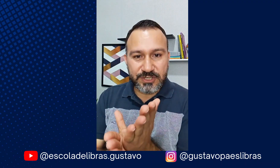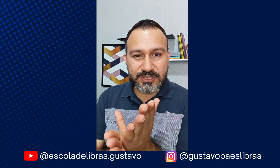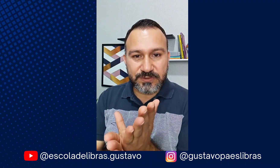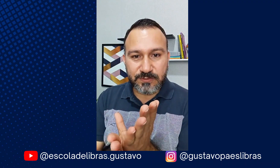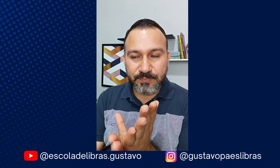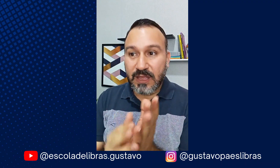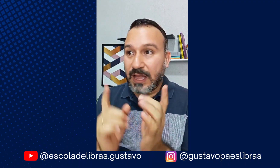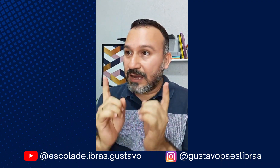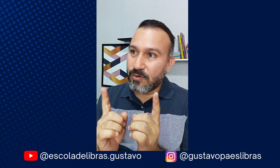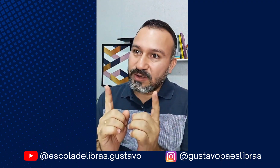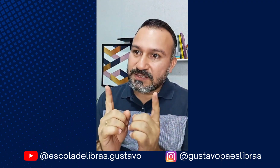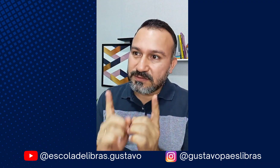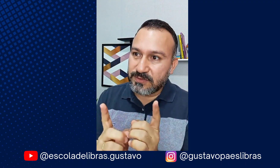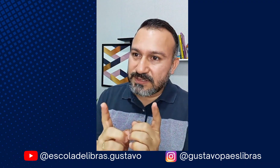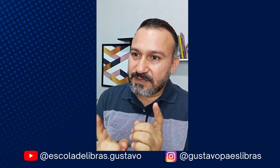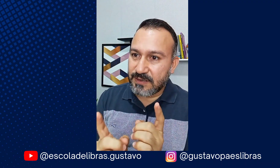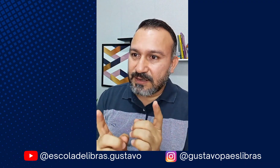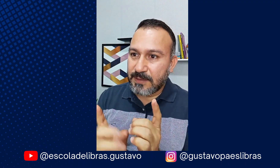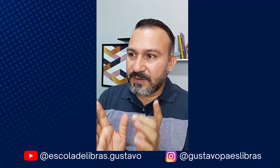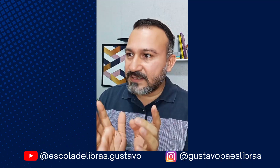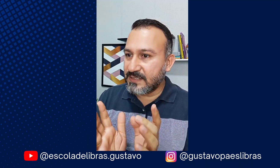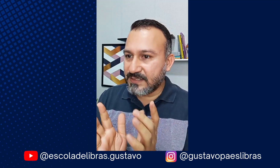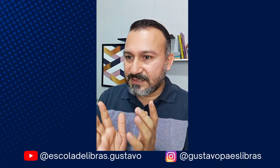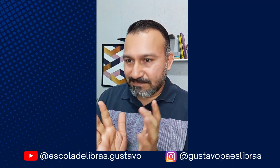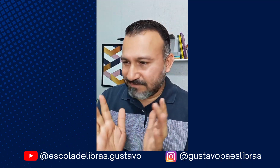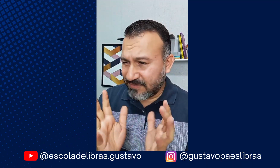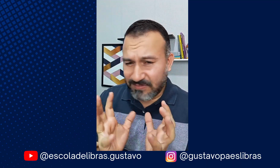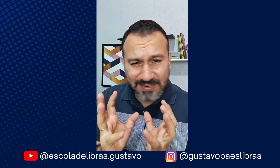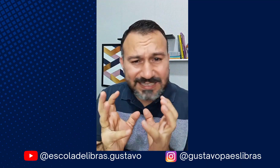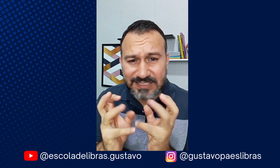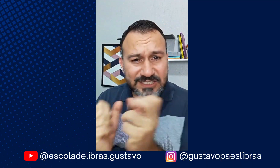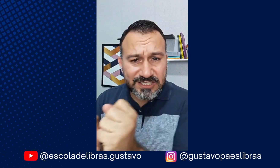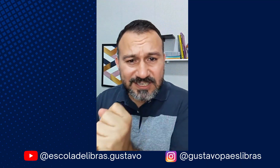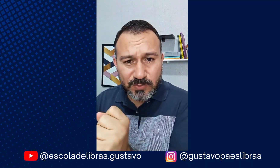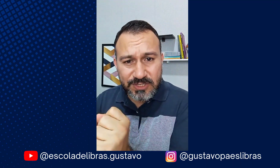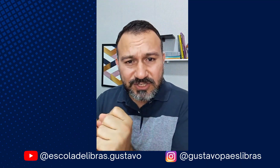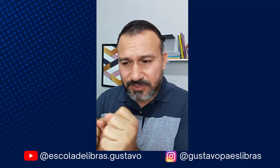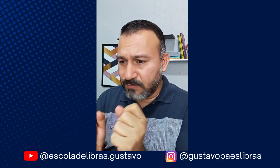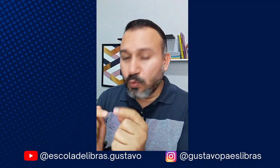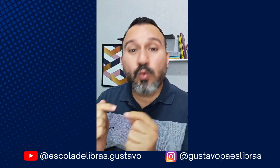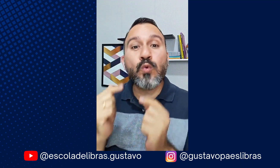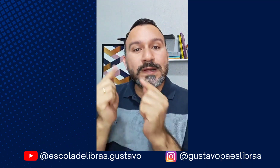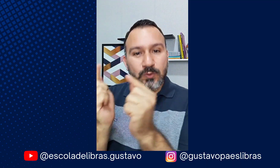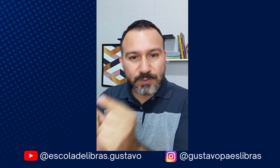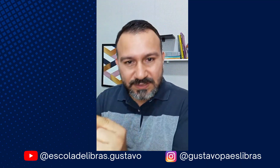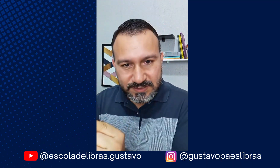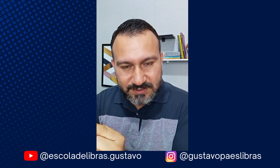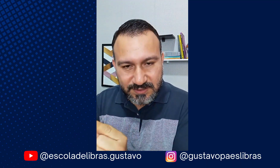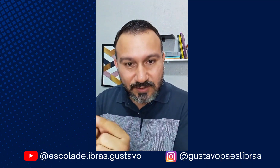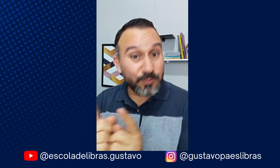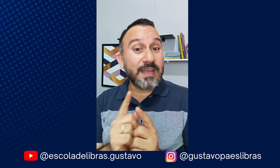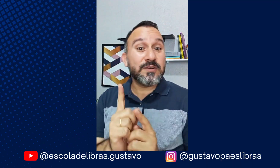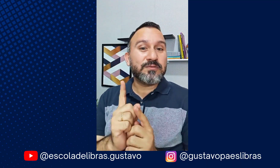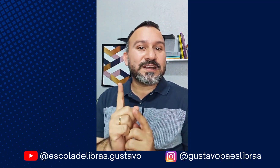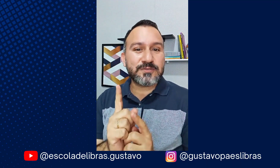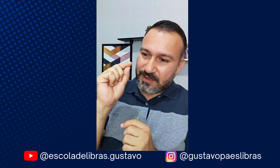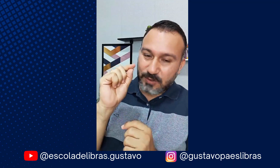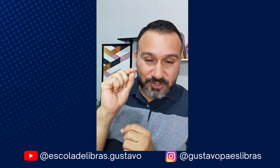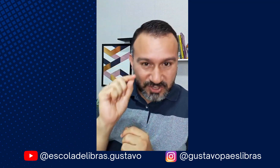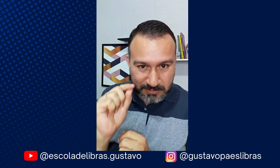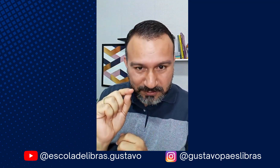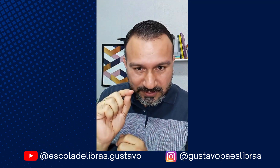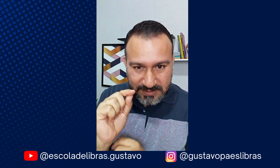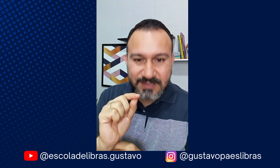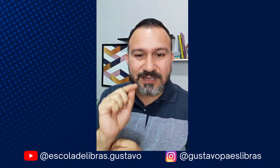seu objetivo. Agora, se você precisa atingir esse objetivo o quanto antes, o que é que eu faço?